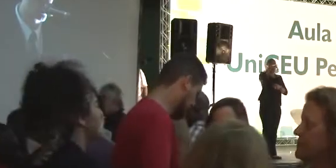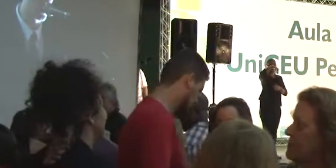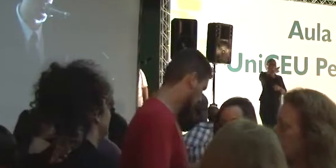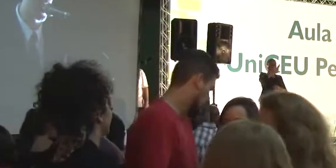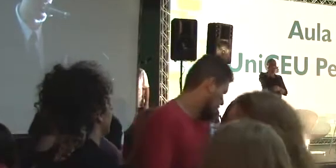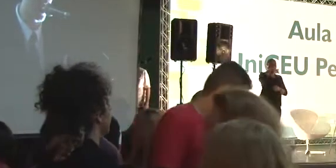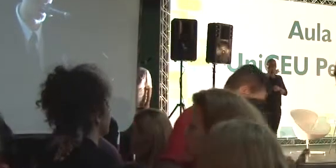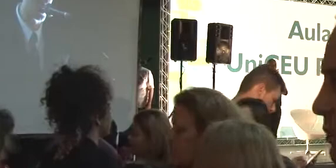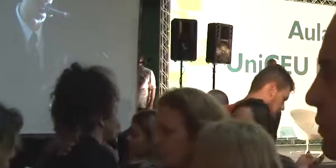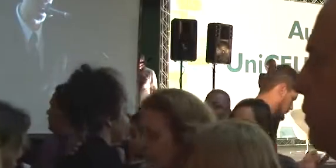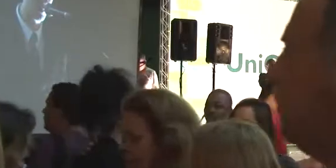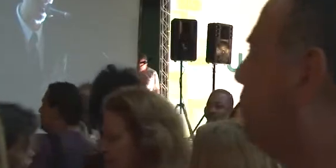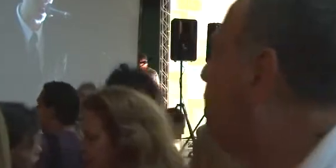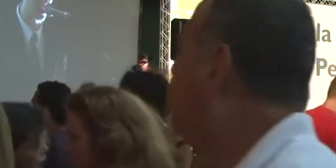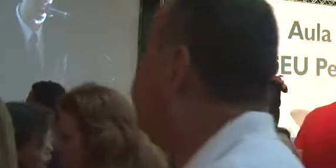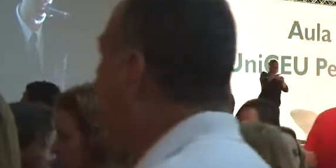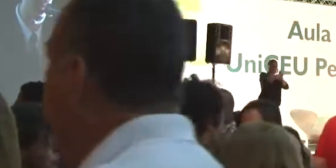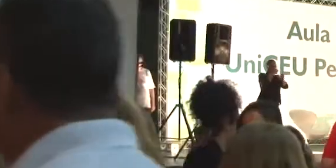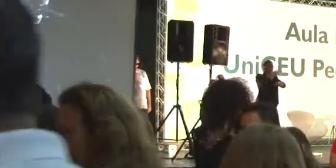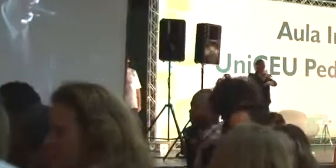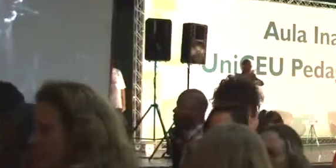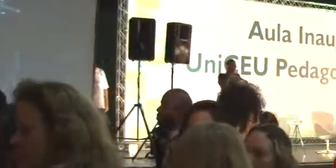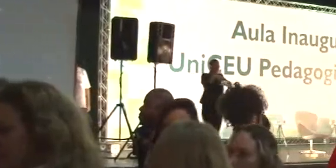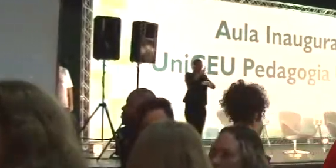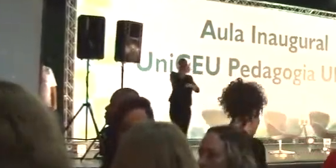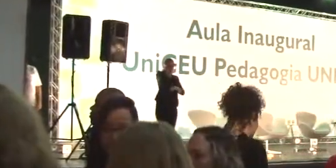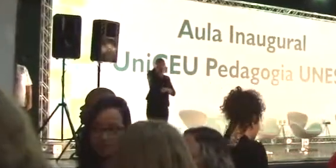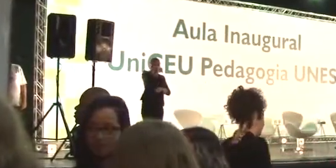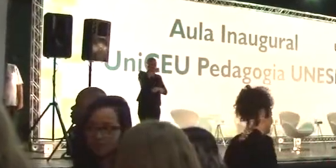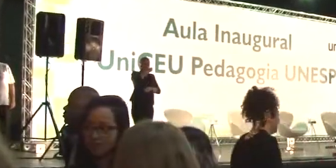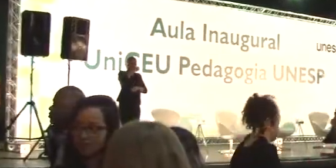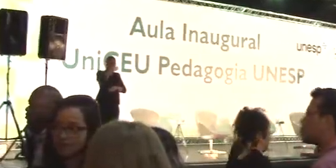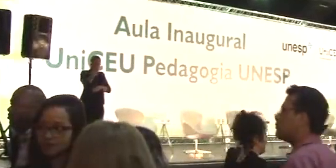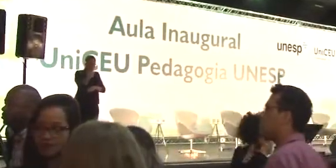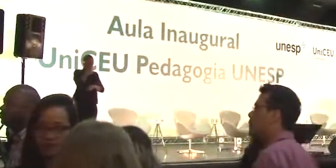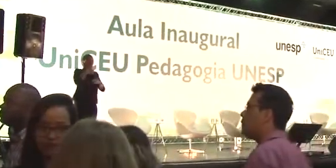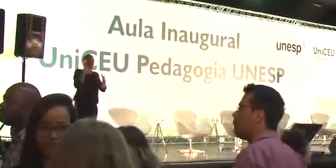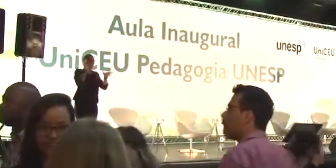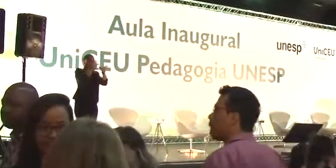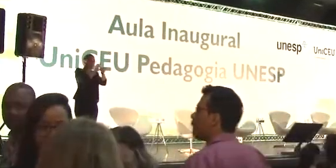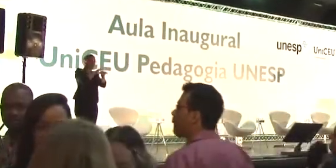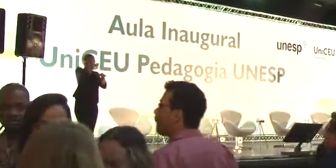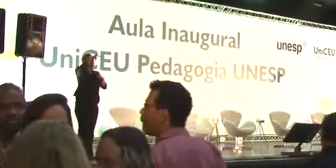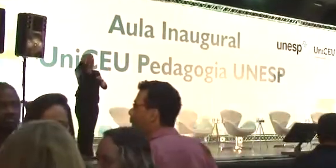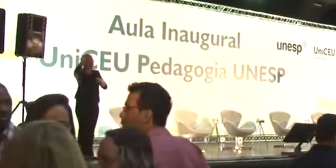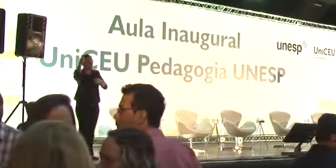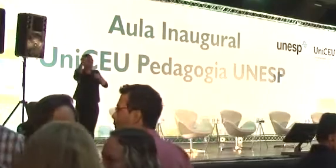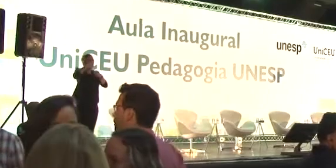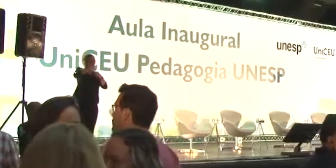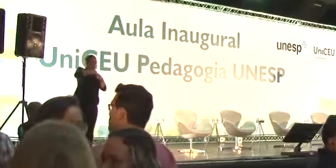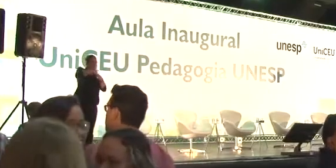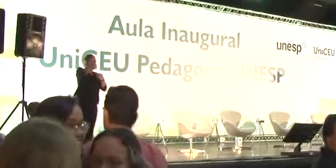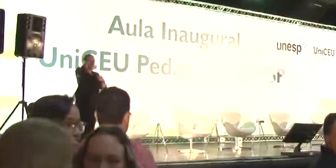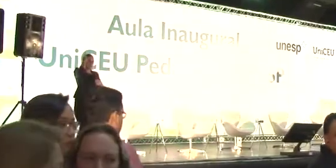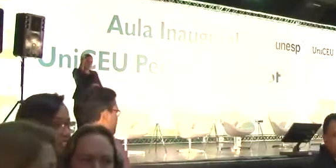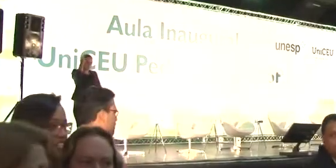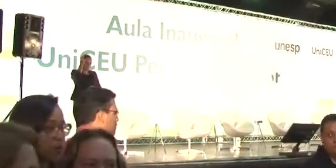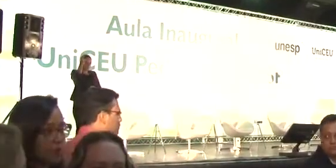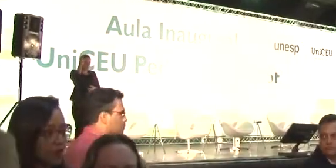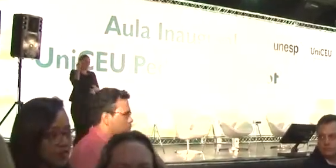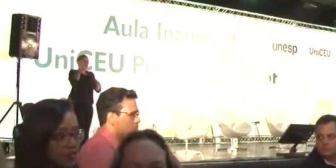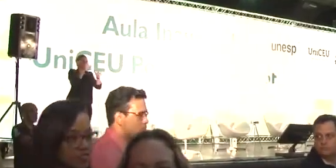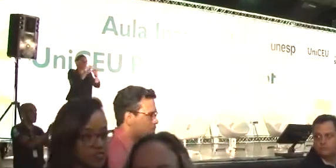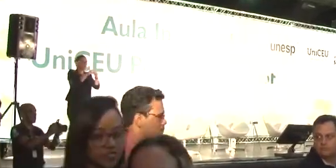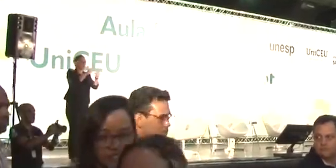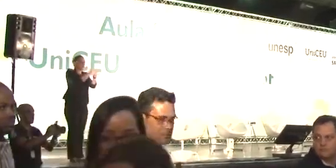O curso de licenciatura em pedagogia da Unesp Unicel é uma parceria da Prefeitura Municipal de São Paulo por meio